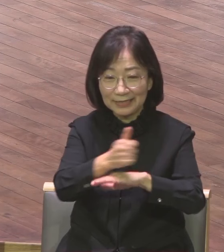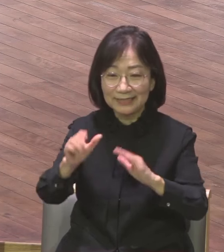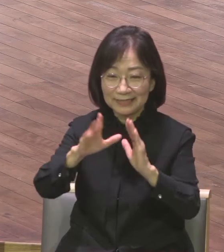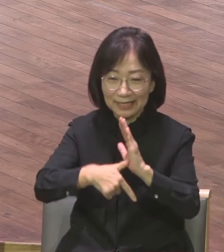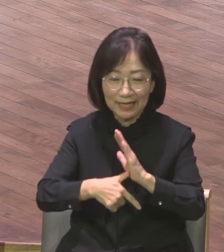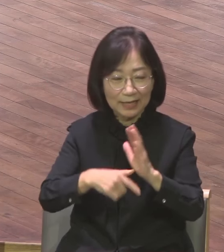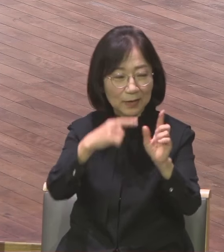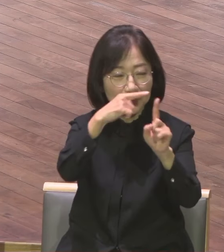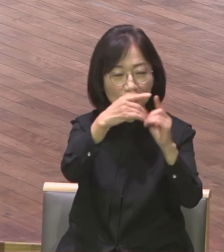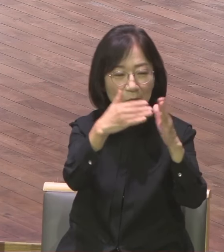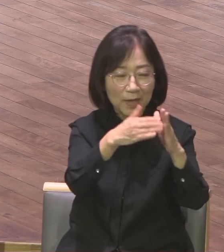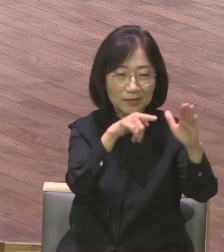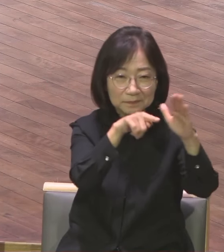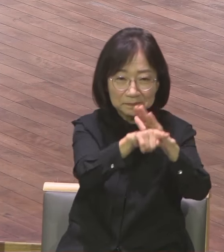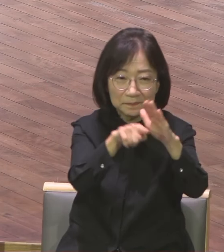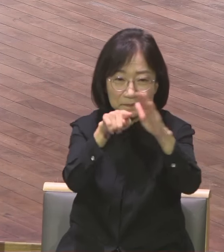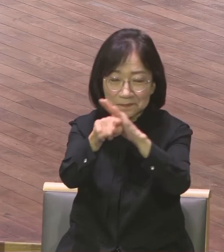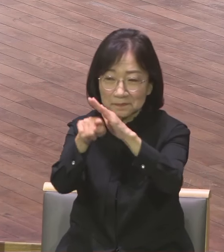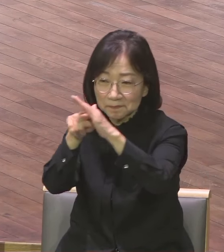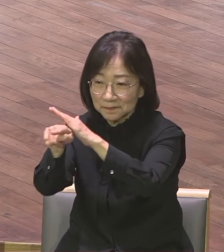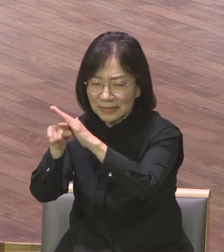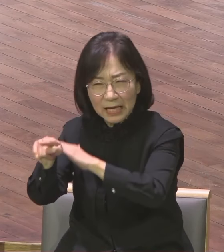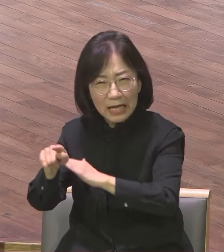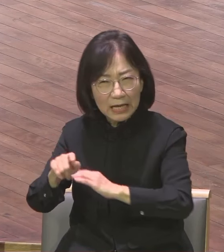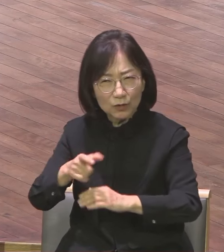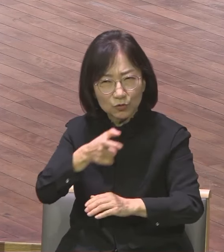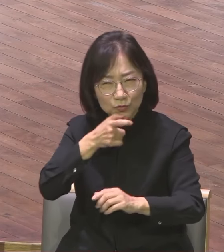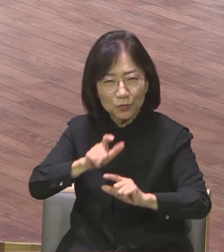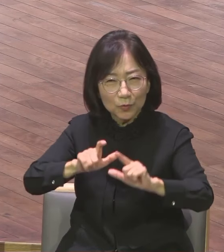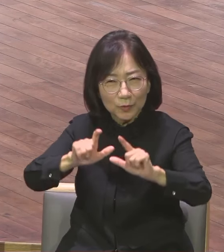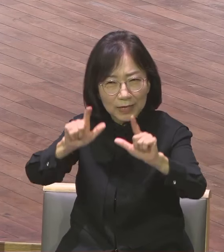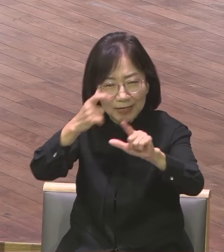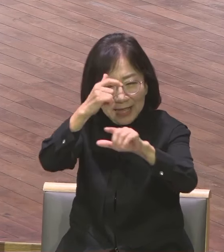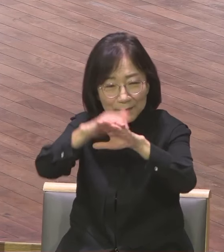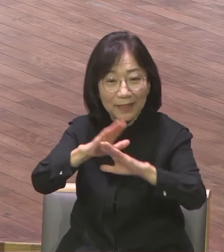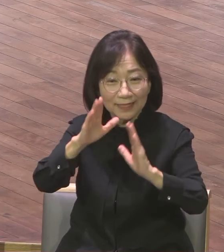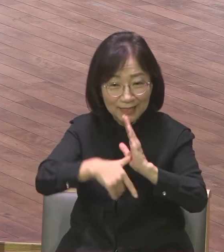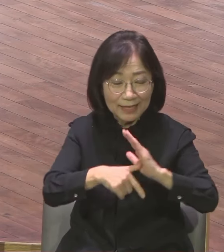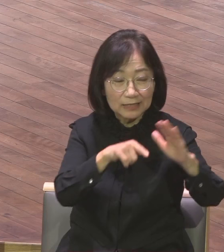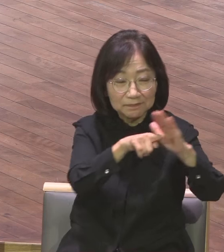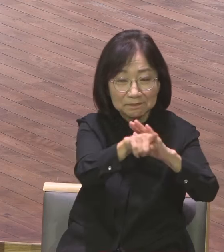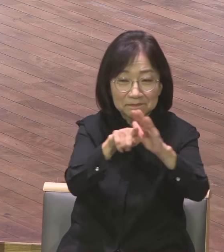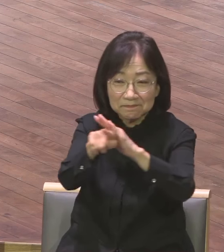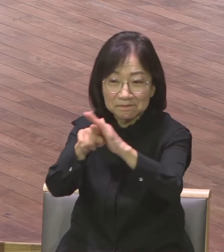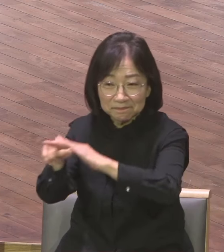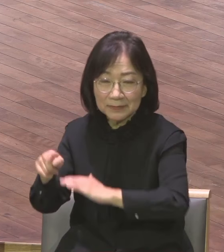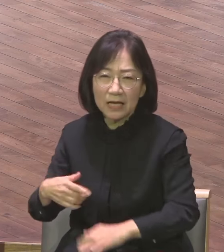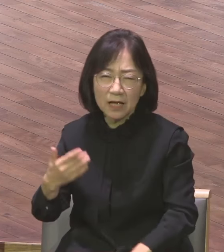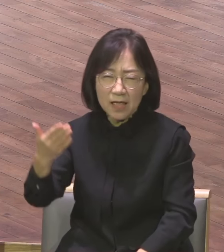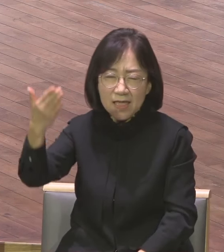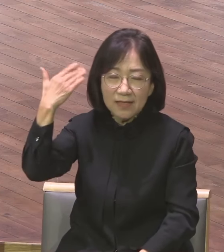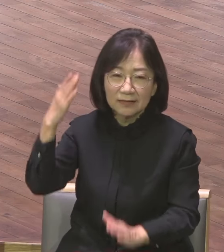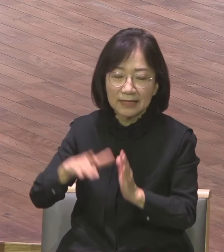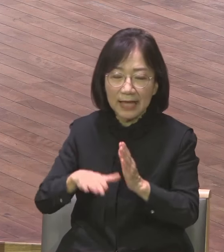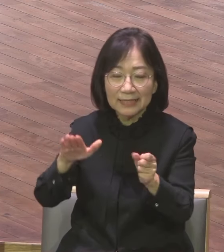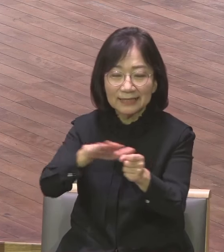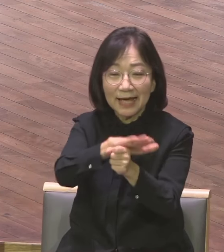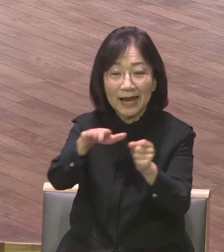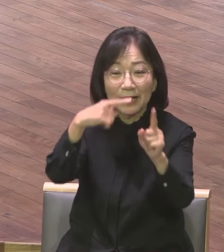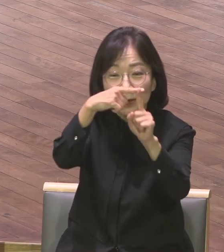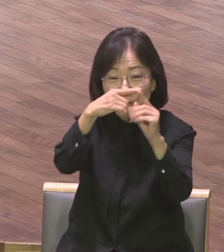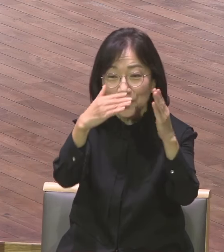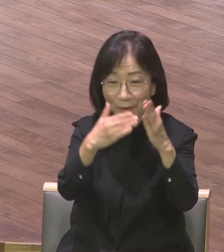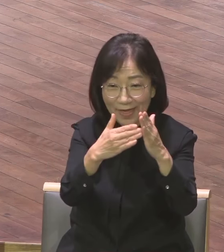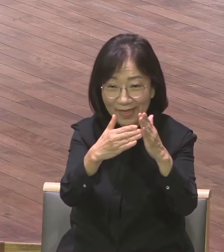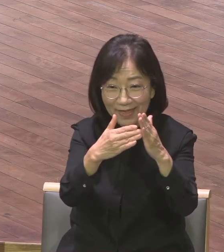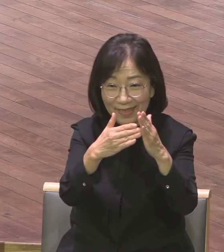방문해 하잖아요. 수요일 날 주로. 뭐 수요일 날 주로 이렇게 교회를 가면 돼요. 그 당시 사랑의 교회, 옥한 목사님 목회한데 그 교회